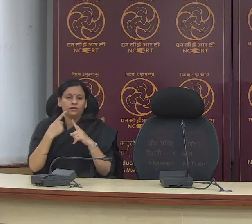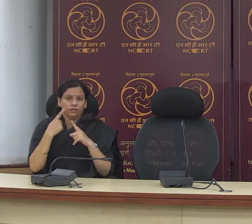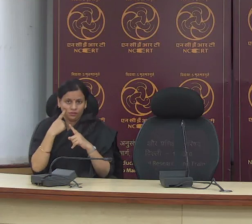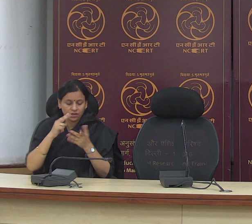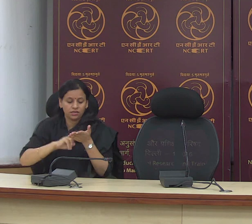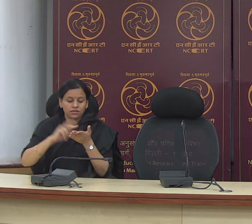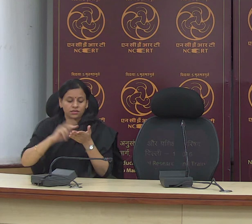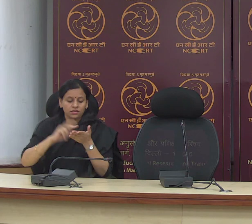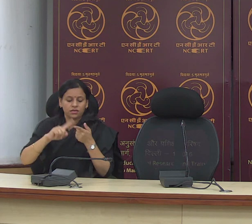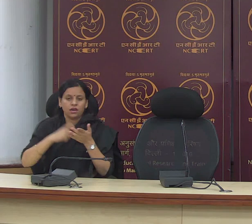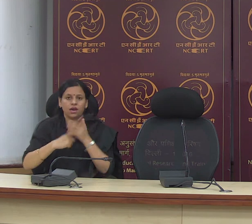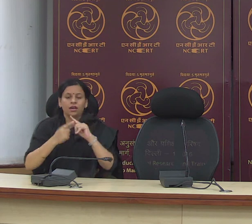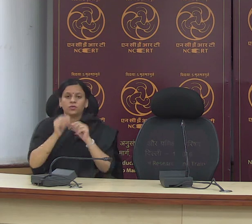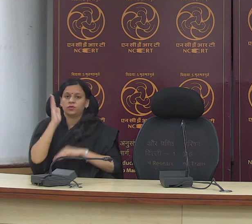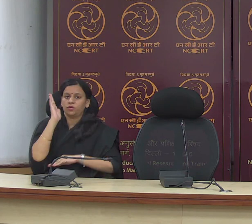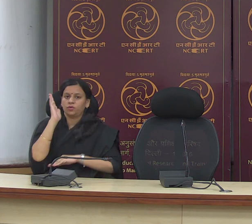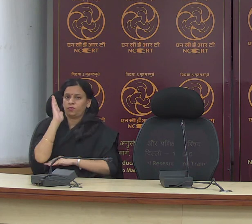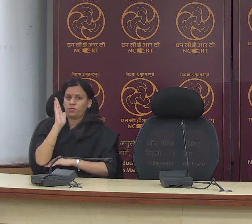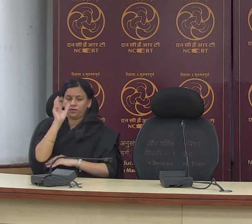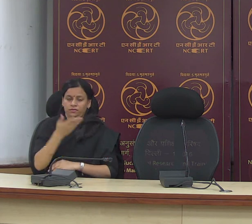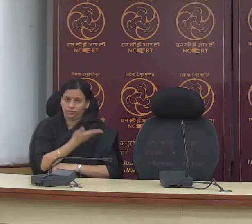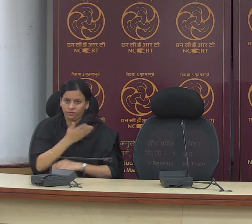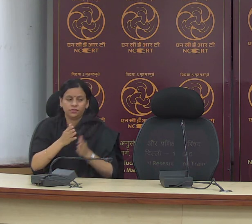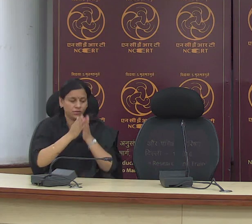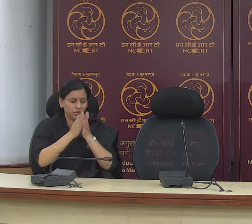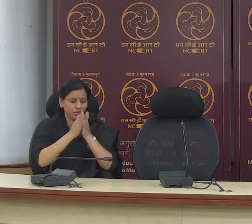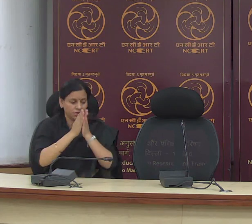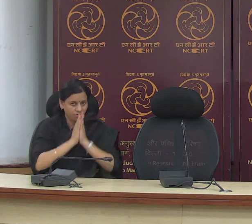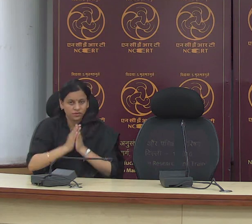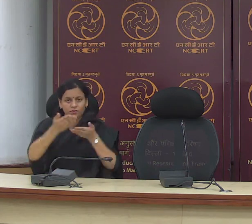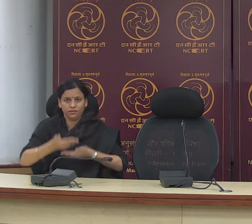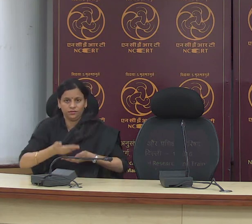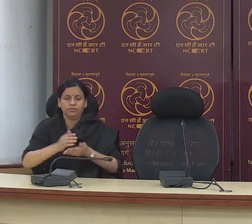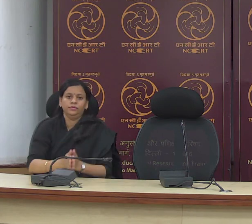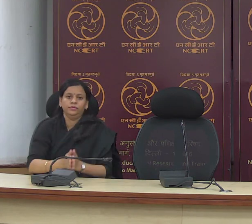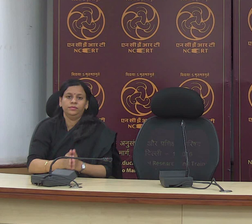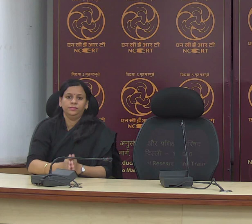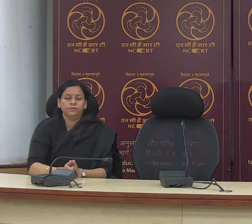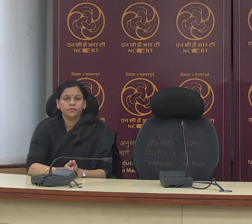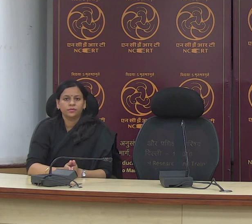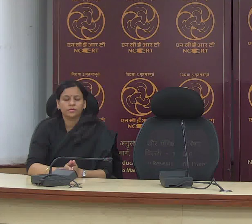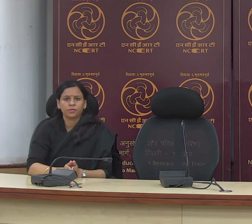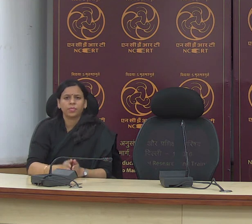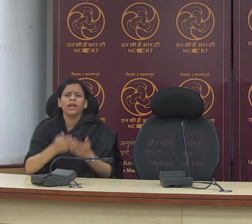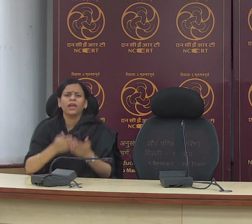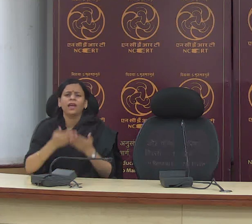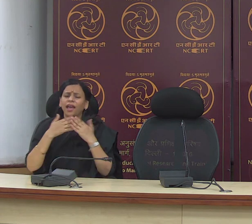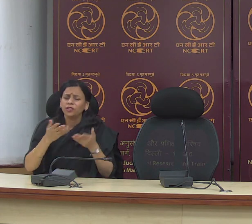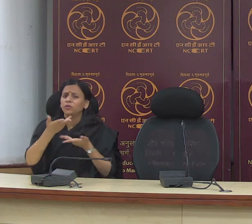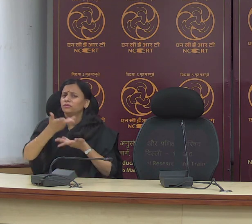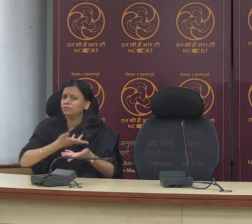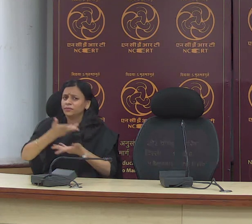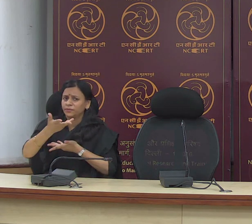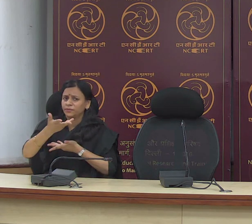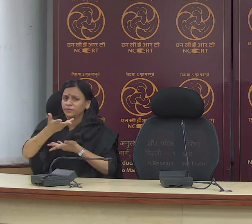CIET NCERT में एसोसिएट प्रोफेसर के पद पर अपनी सेवाएं दे रही हैं। भारती जी नमस्कार, बहुत बहुत स्वागत है आपका। हम लोगों का जो भी चर्चा होगा, जो भी